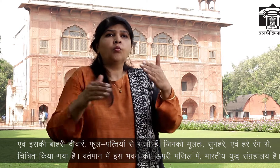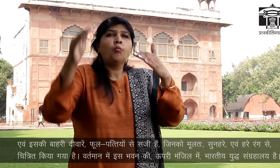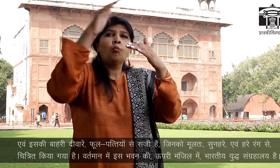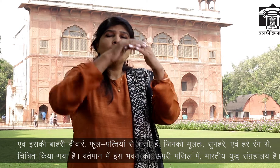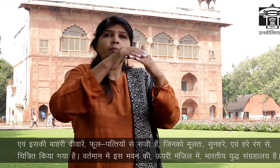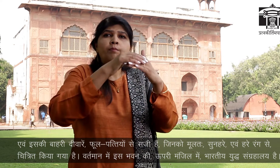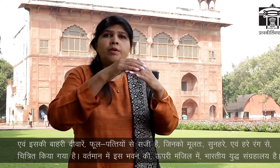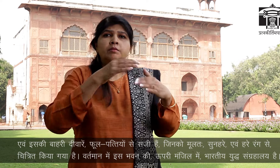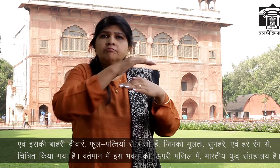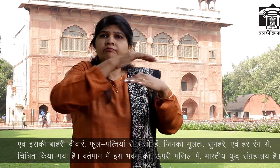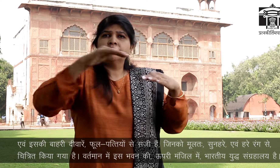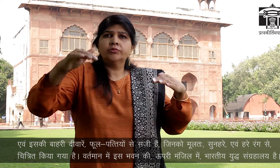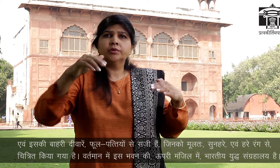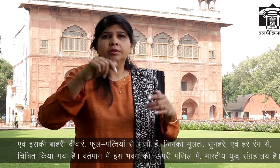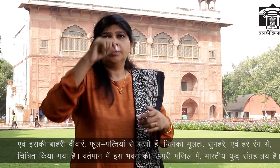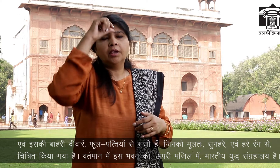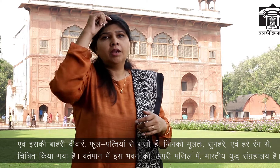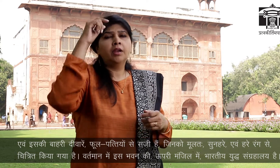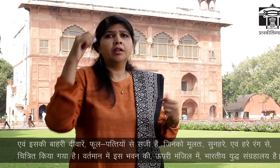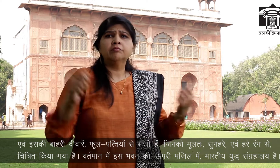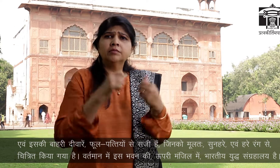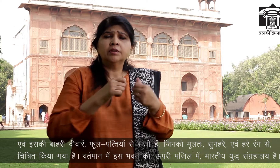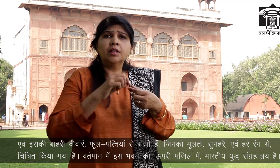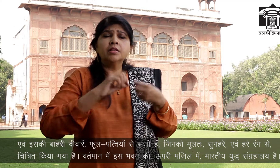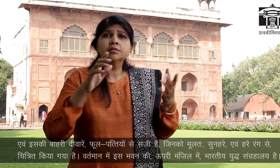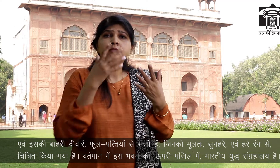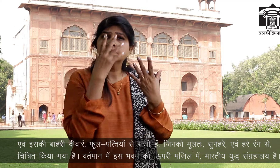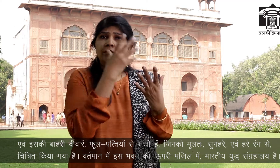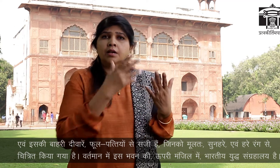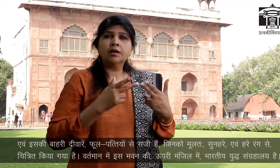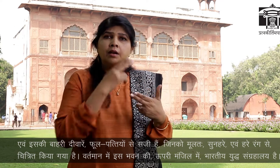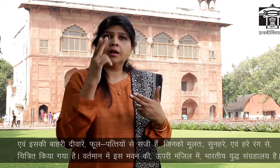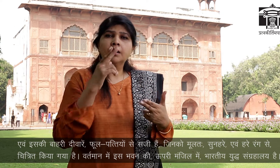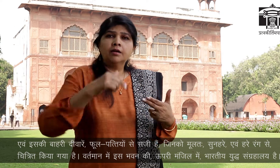में भारतीय युद्ध संग्रहालय है।